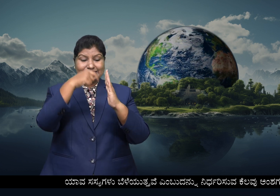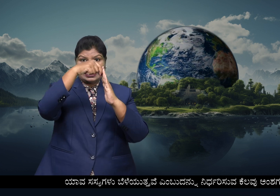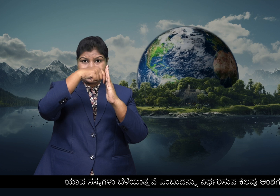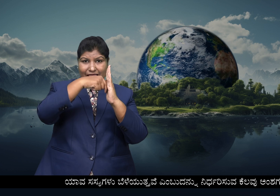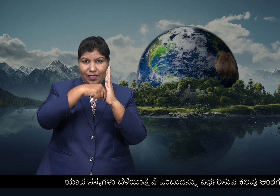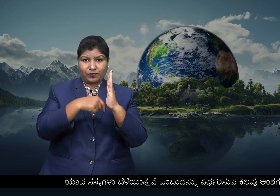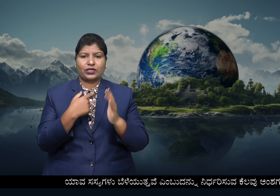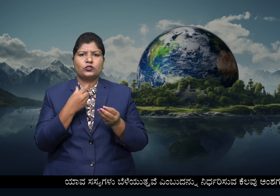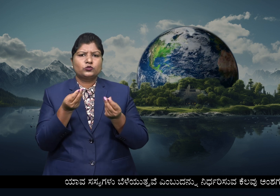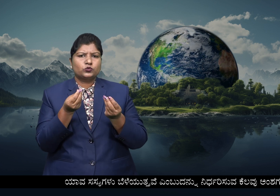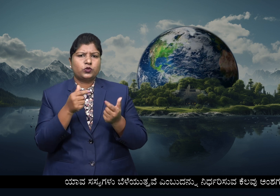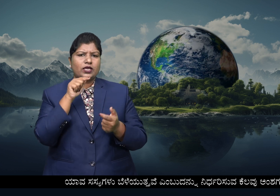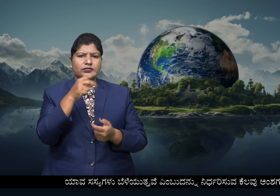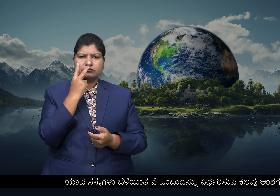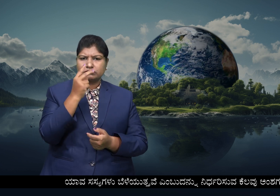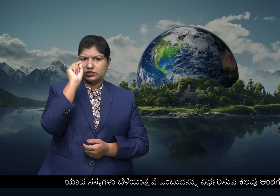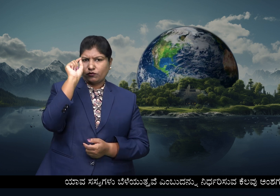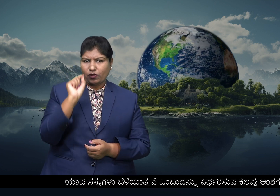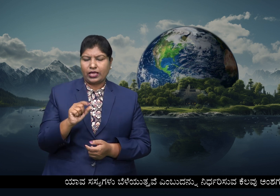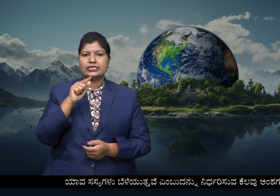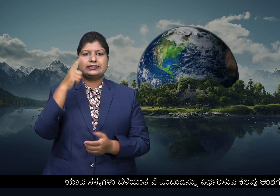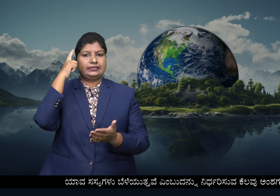ನಿರ್ಧರಿಸುವ ಕೆಲವು ಅಂಶಗಳು ಇವು.